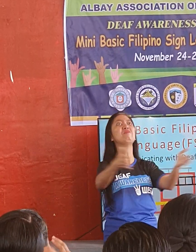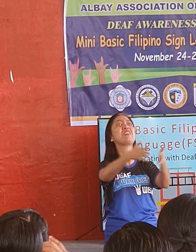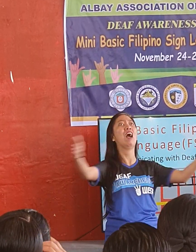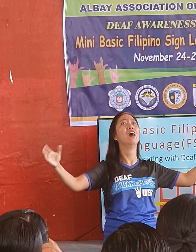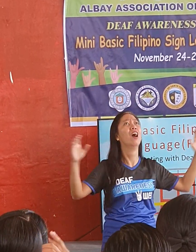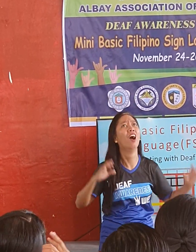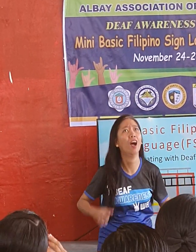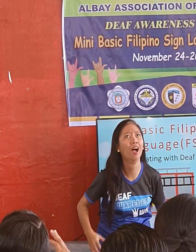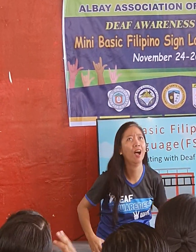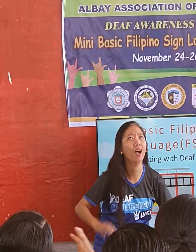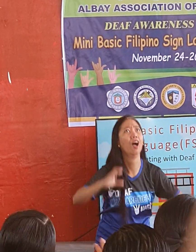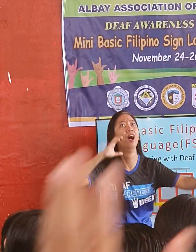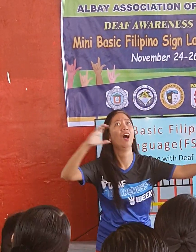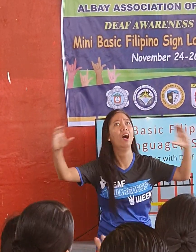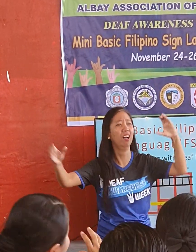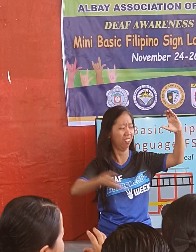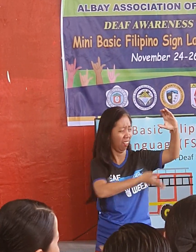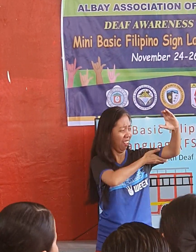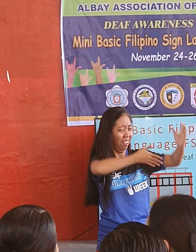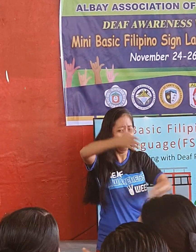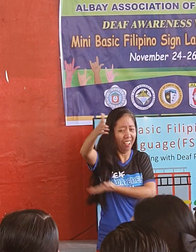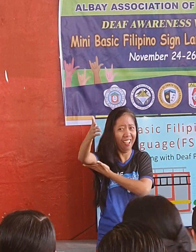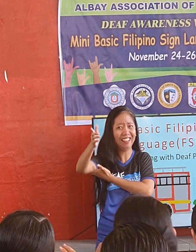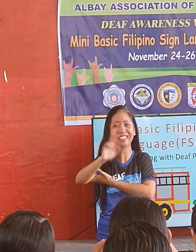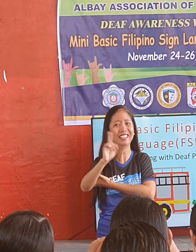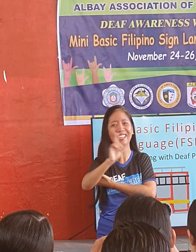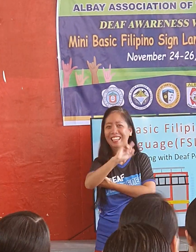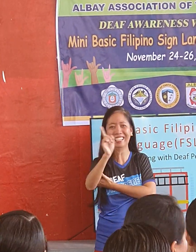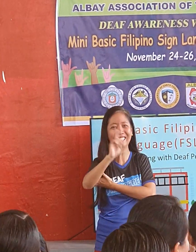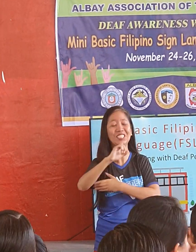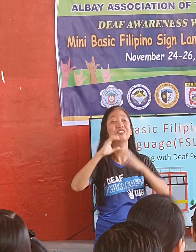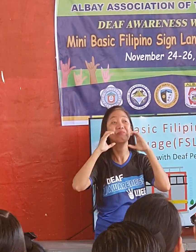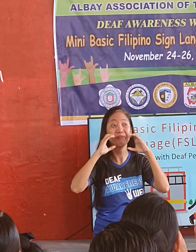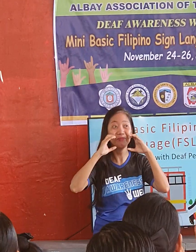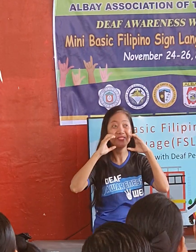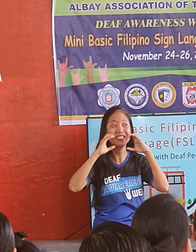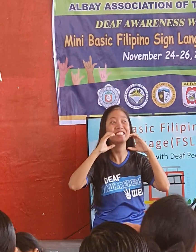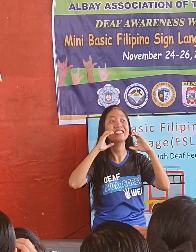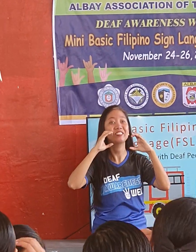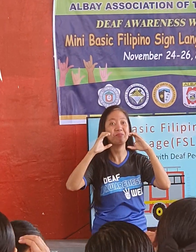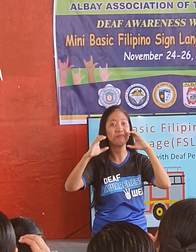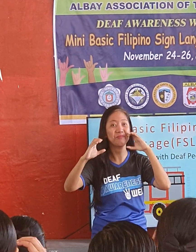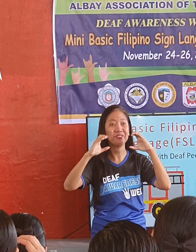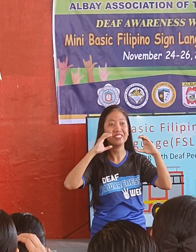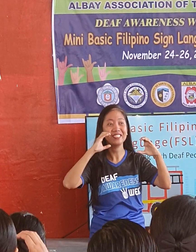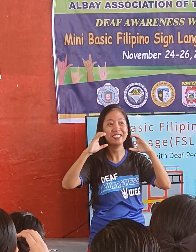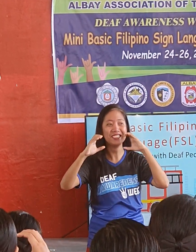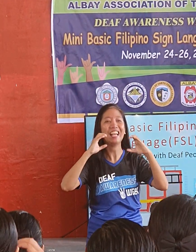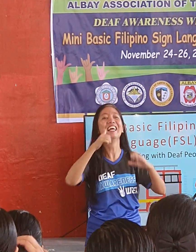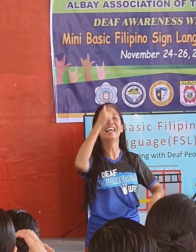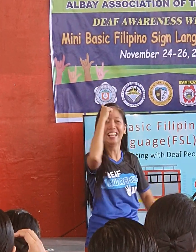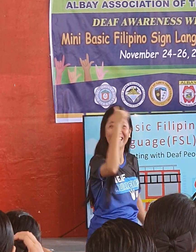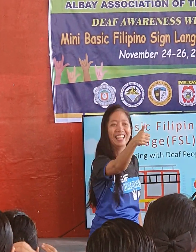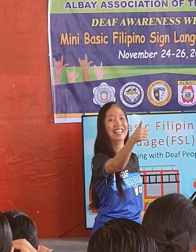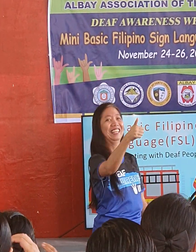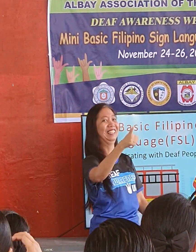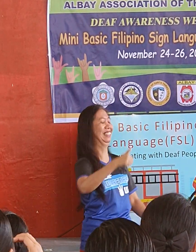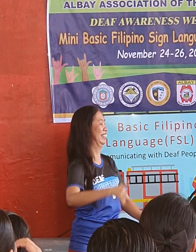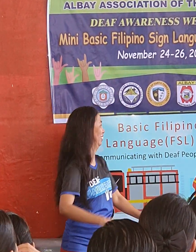Communicating. Maliit lang. Maliit lang. Diba? Masakit sa kamay. Ganito lang po. Ayan. Okay,